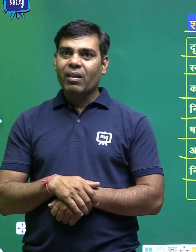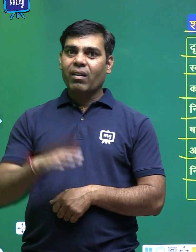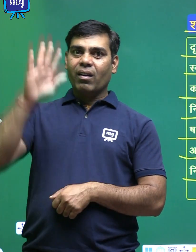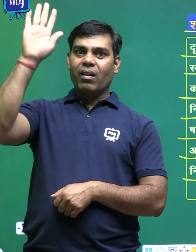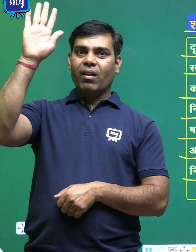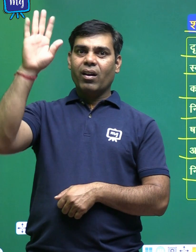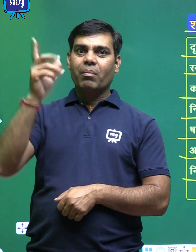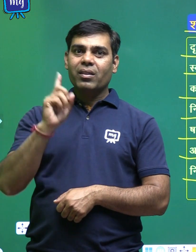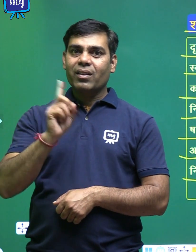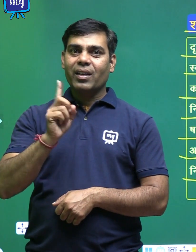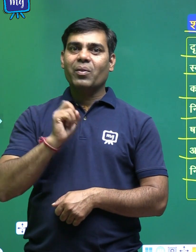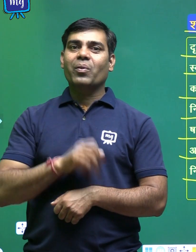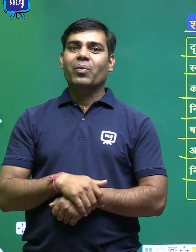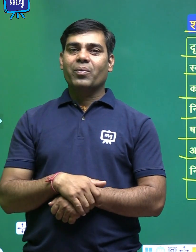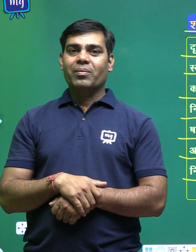नहीं हो।